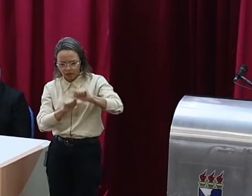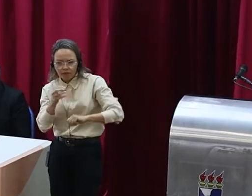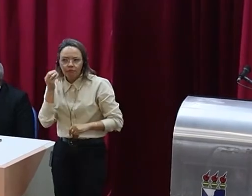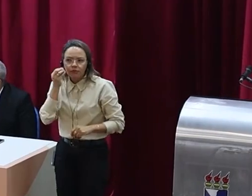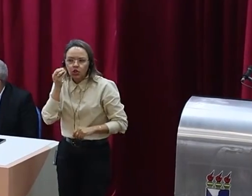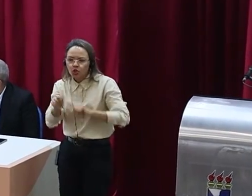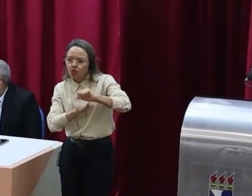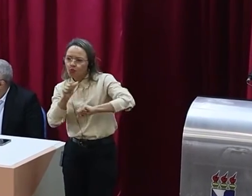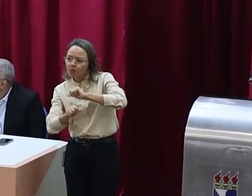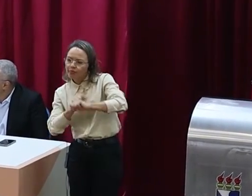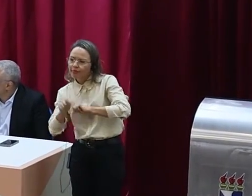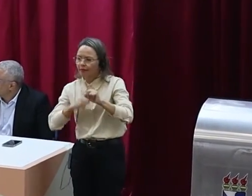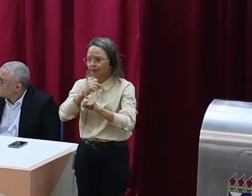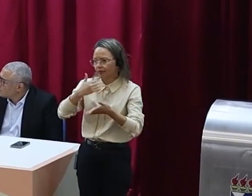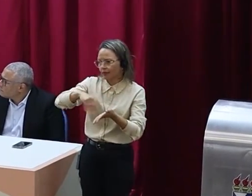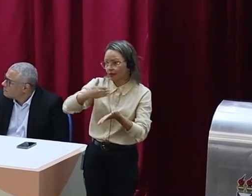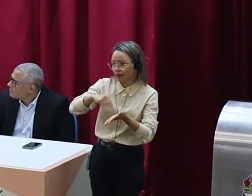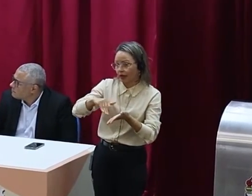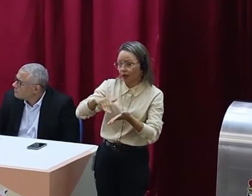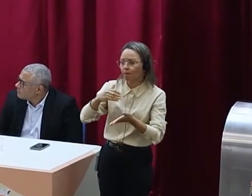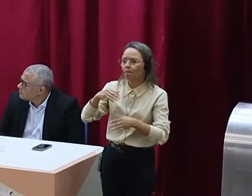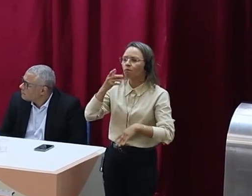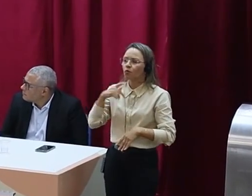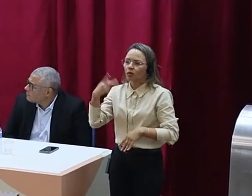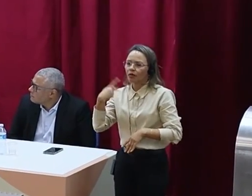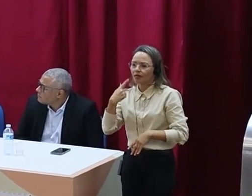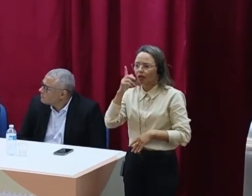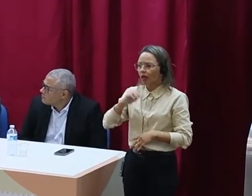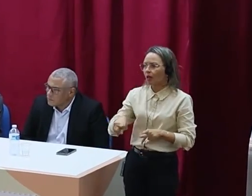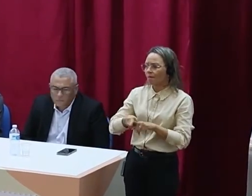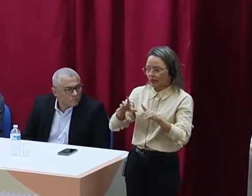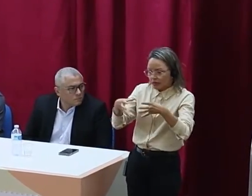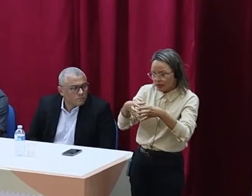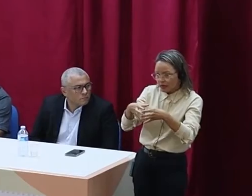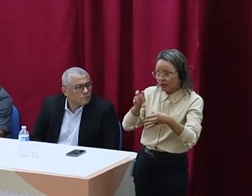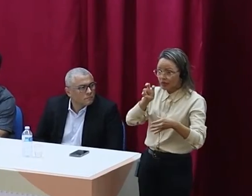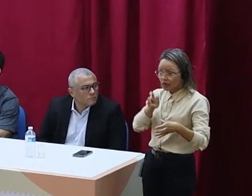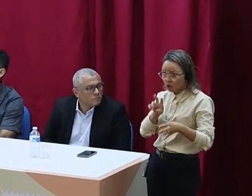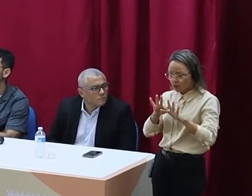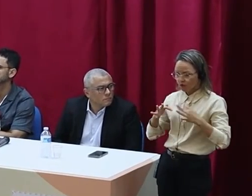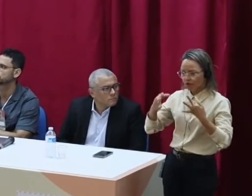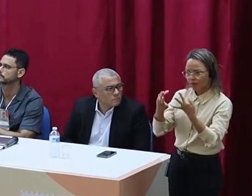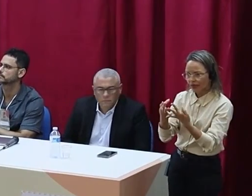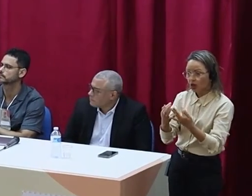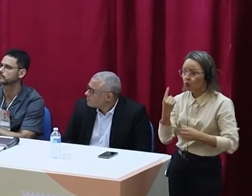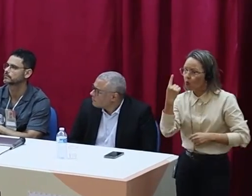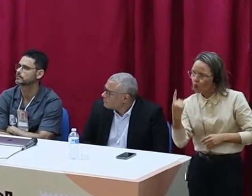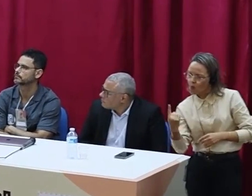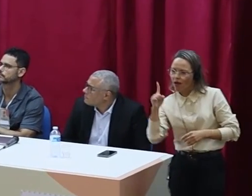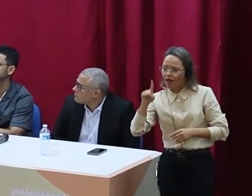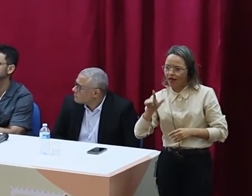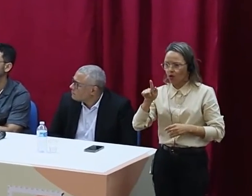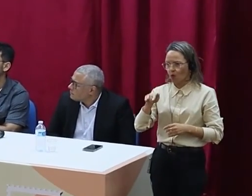Lingüísticas. 5 familias lingüísticas y una de ellas es el guaraní paraguayo, que eu